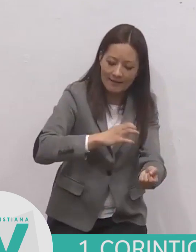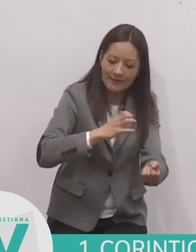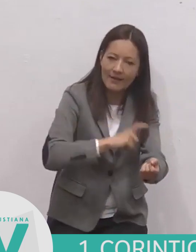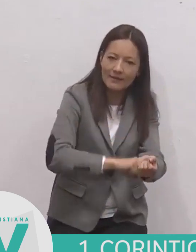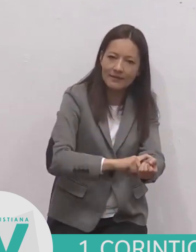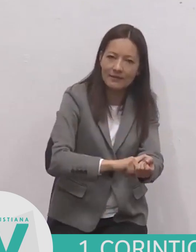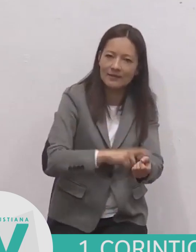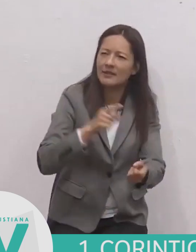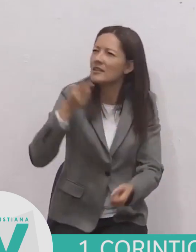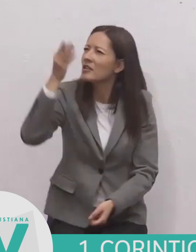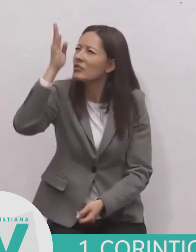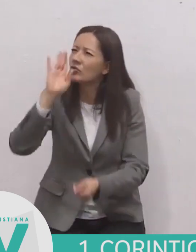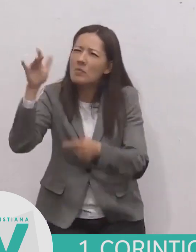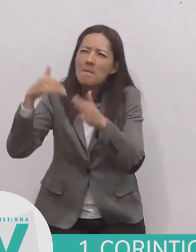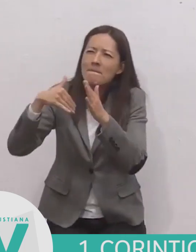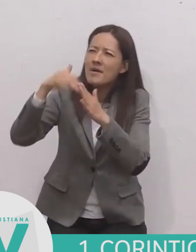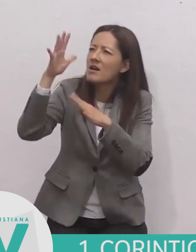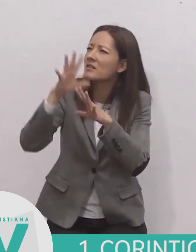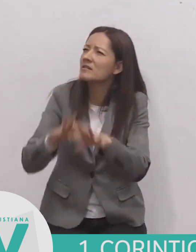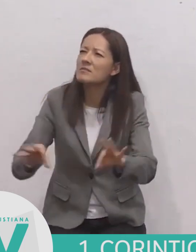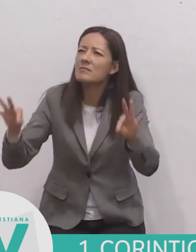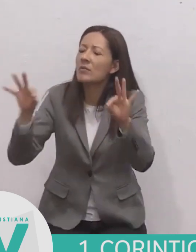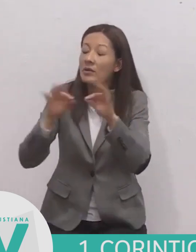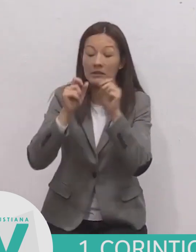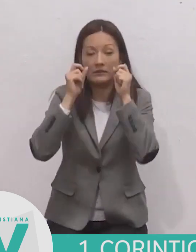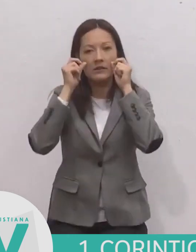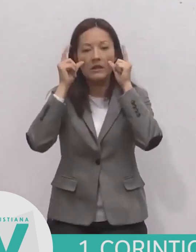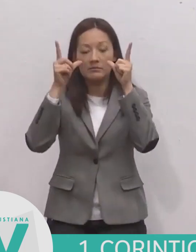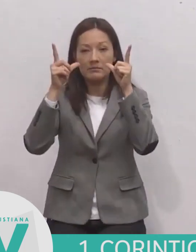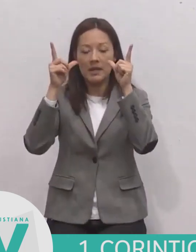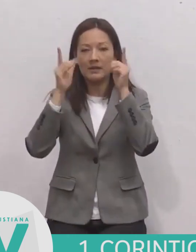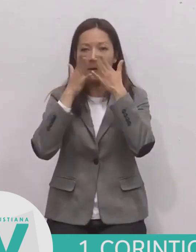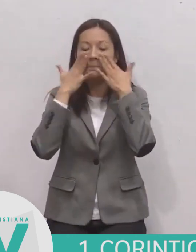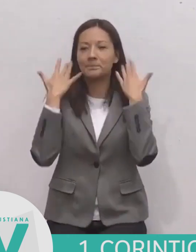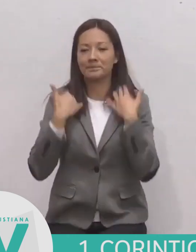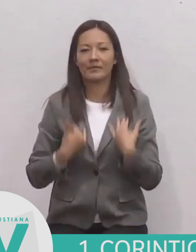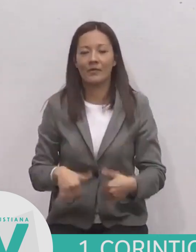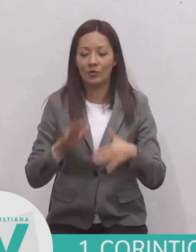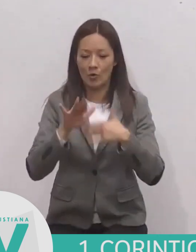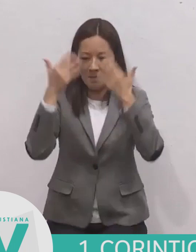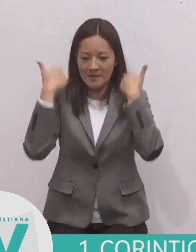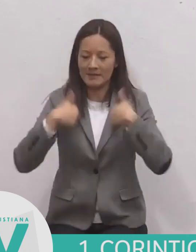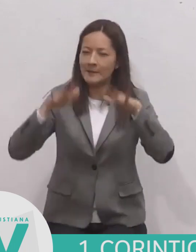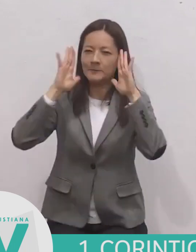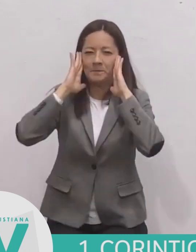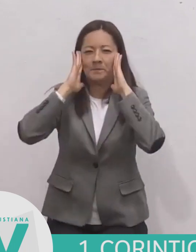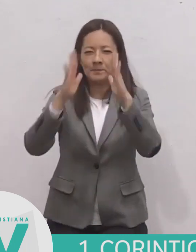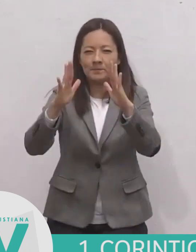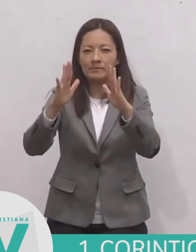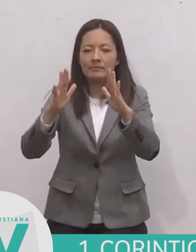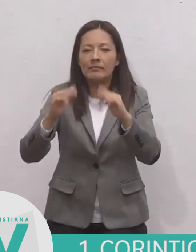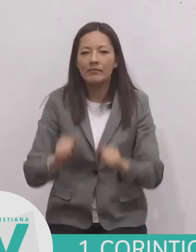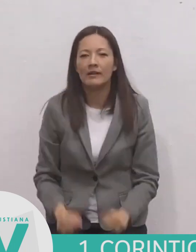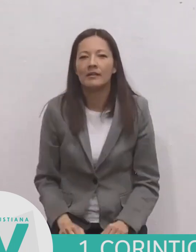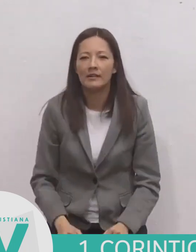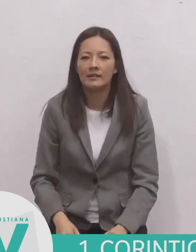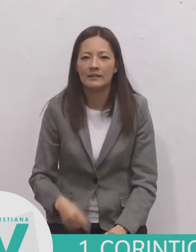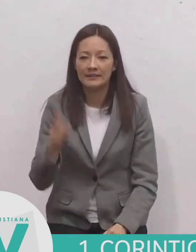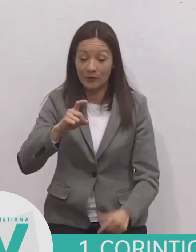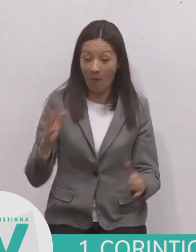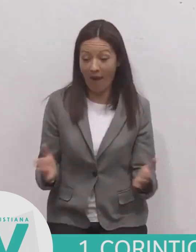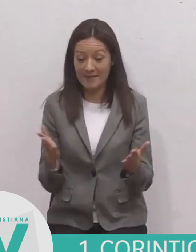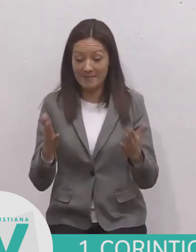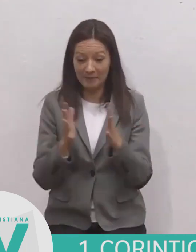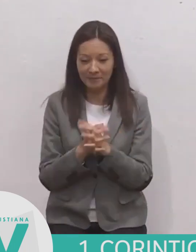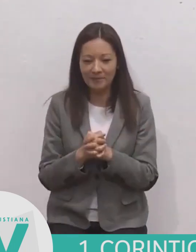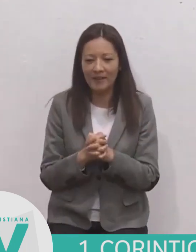ay Señor, tú eres lo más importante, tengo que estar despierto, espabilado, con todo mi ser, con todo mi sentido, tengo que estar